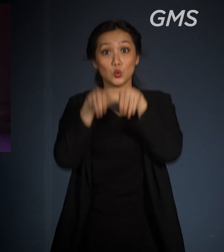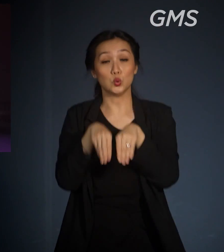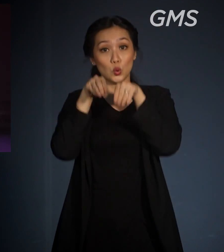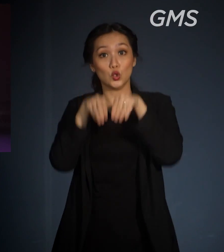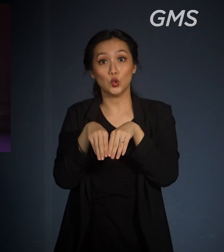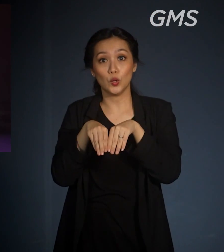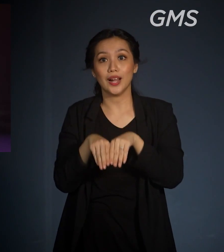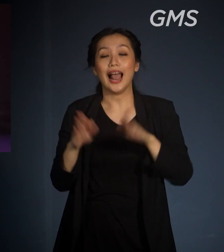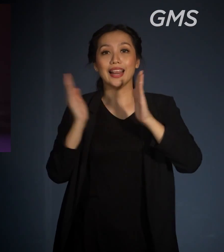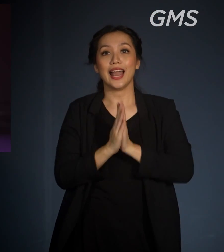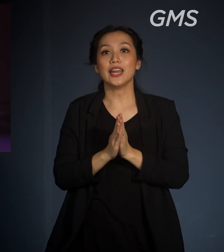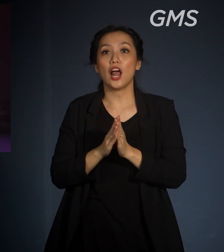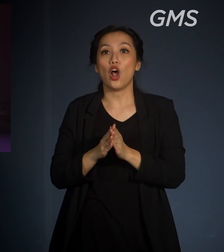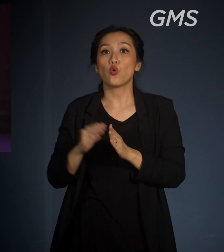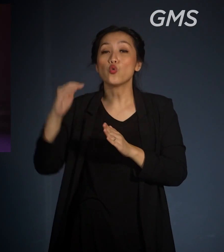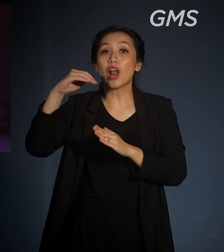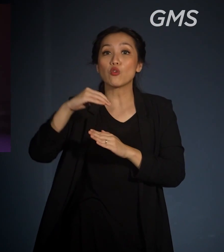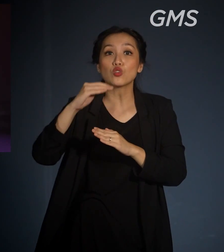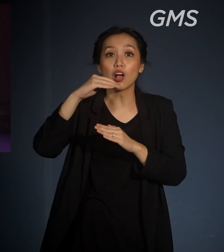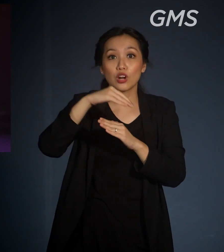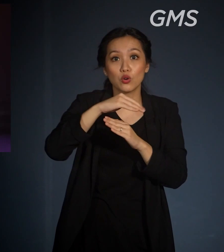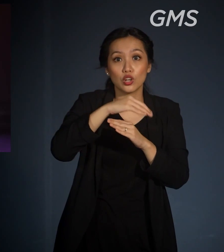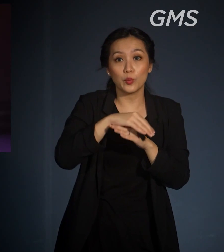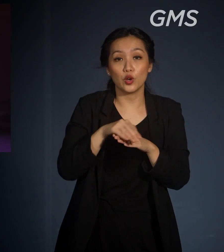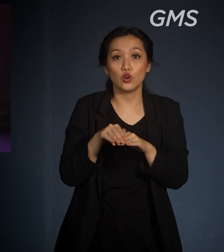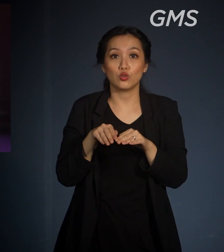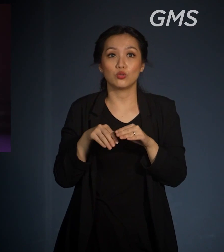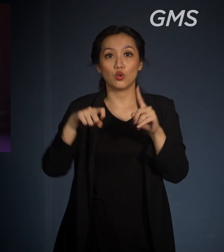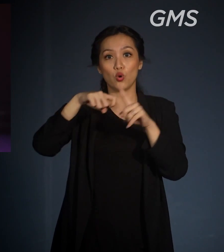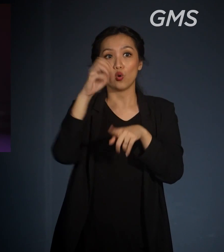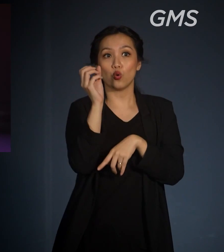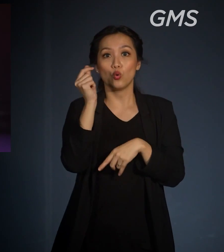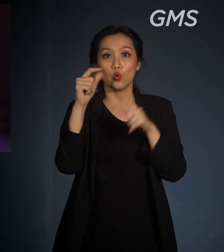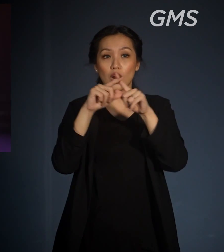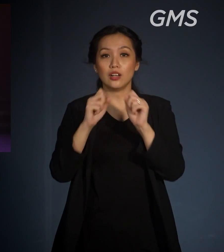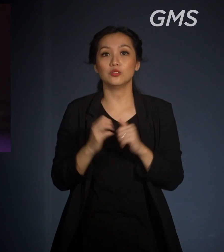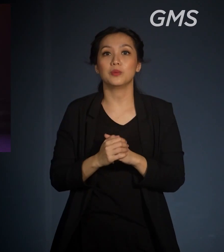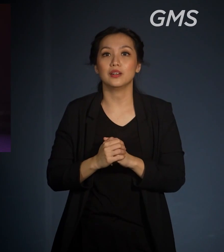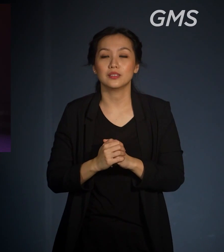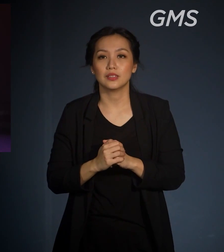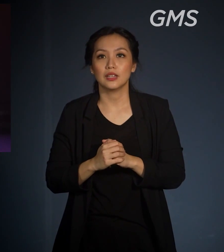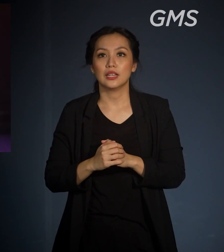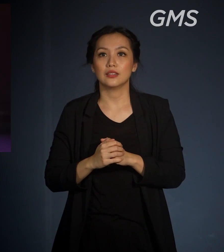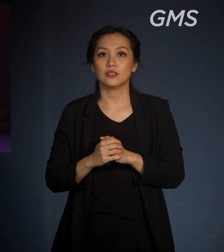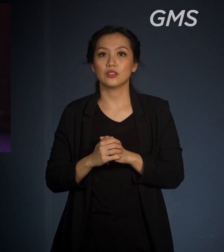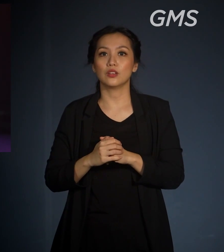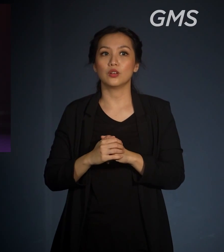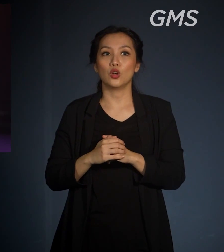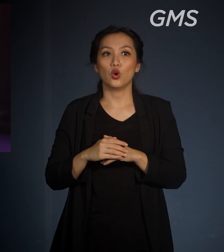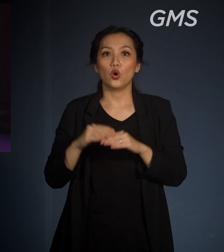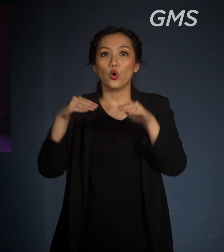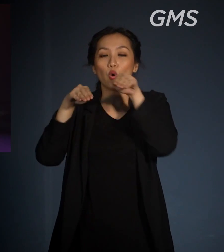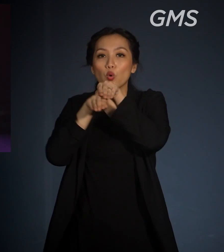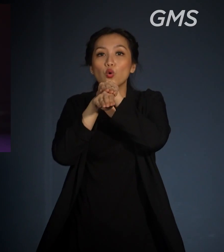Tapi kelemahan muncul ketika kelinci disandingkan dengan kura-kura. Kura-kura kelemahannya apa? Jalannya